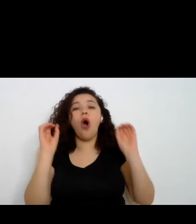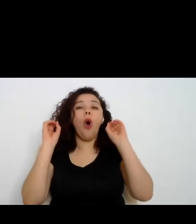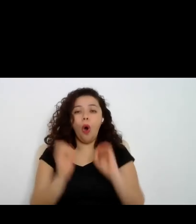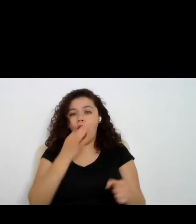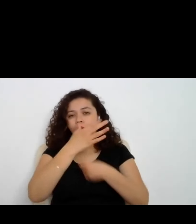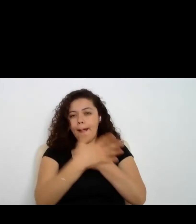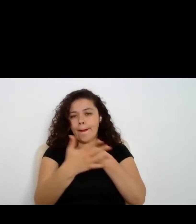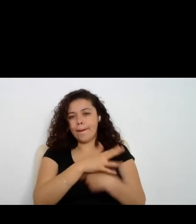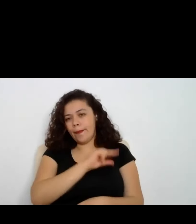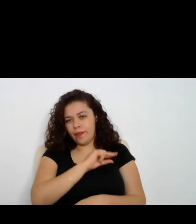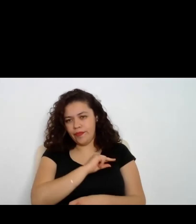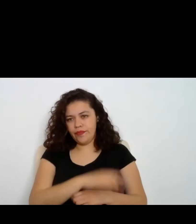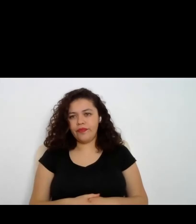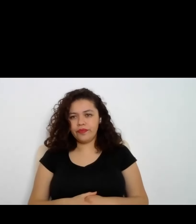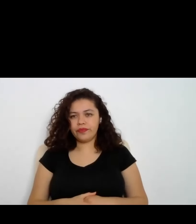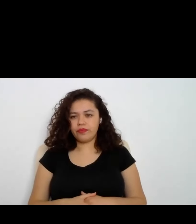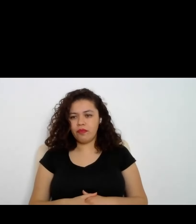de privacidad.